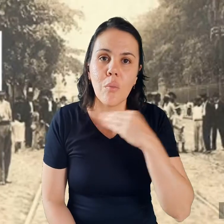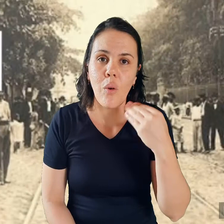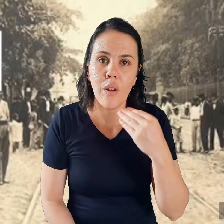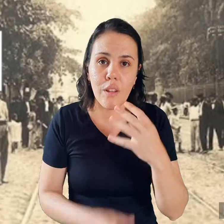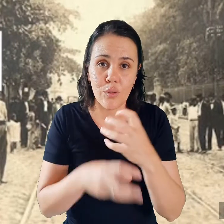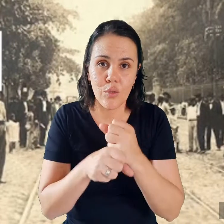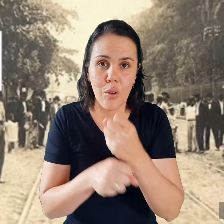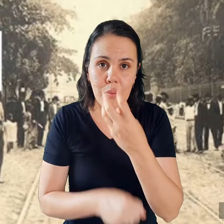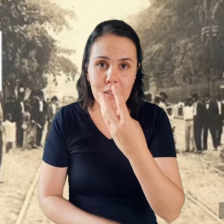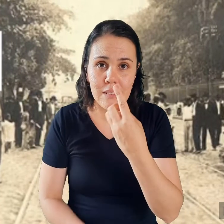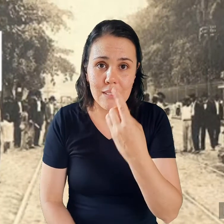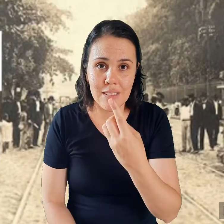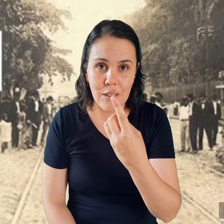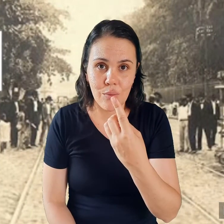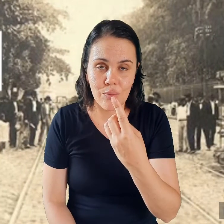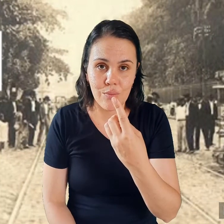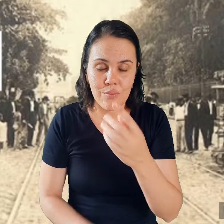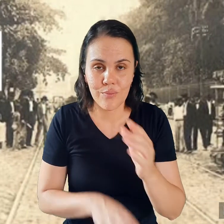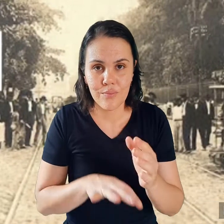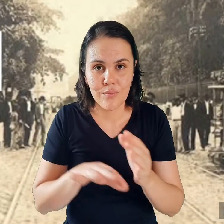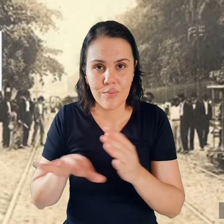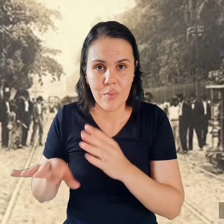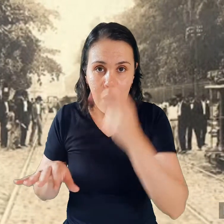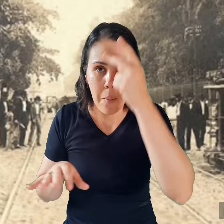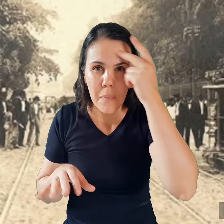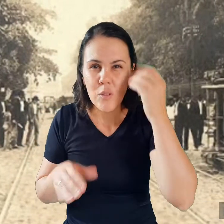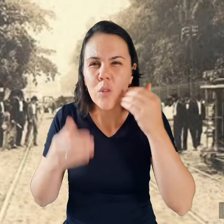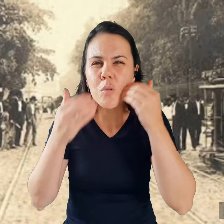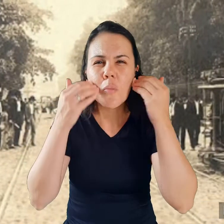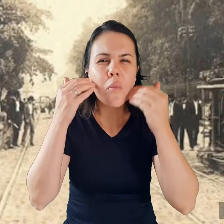Depois disso, a consequência foram que 31 pessoas morreram,